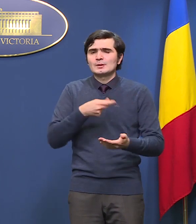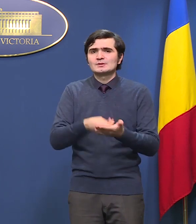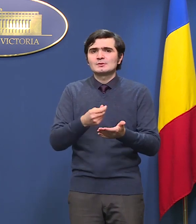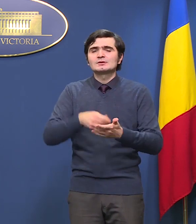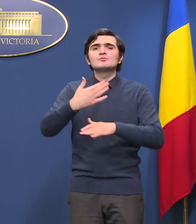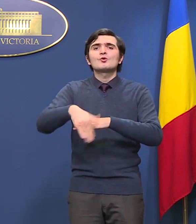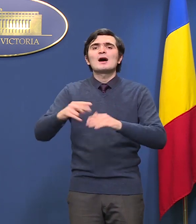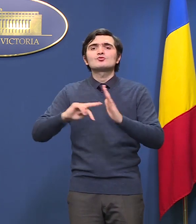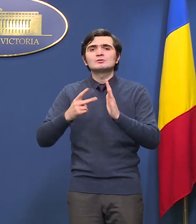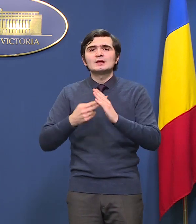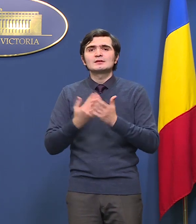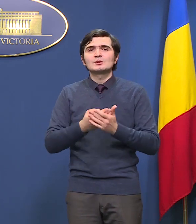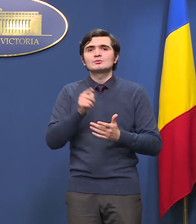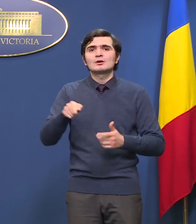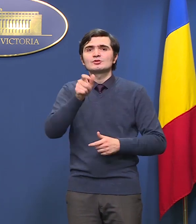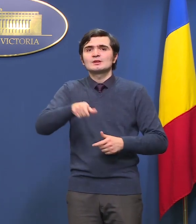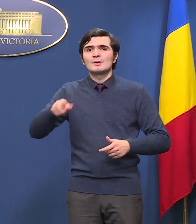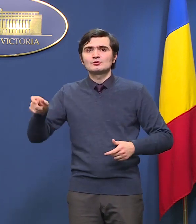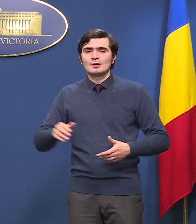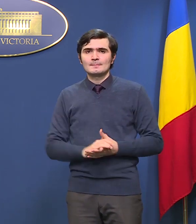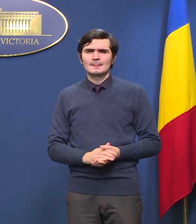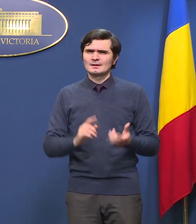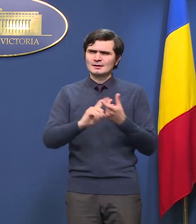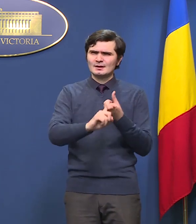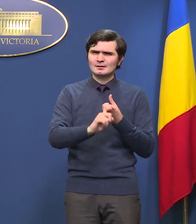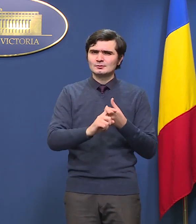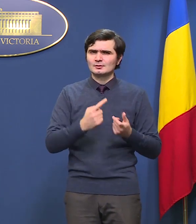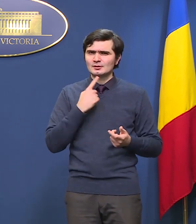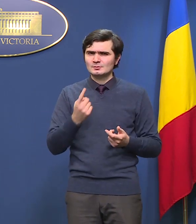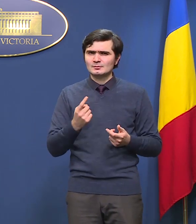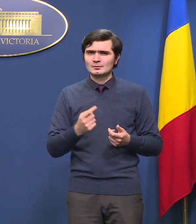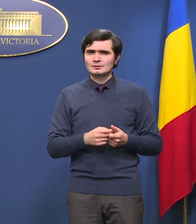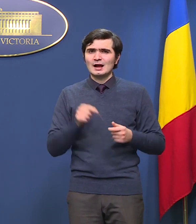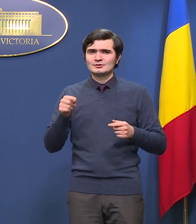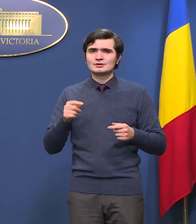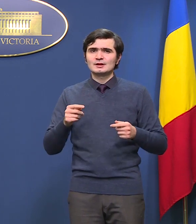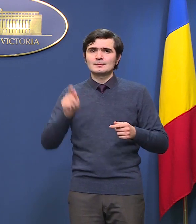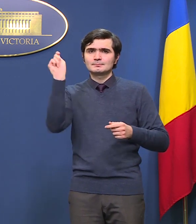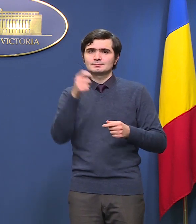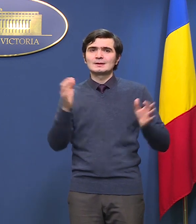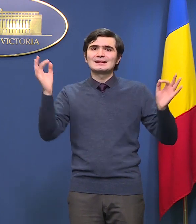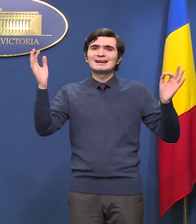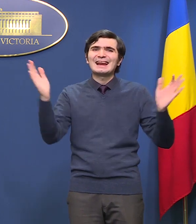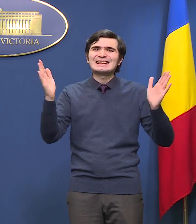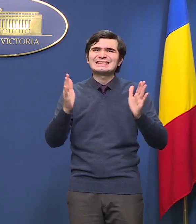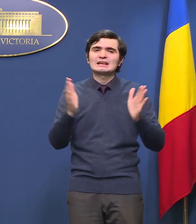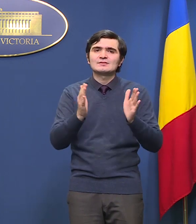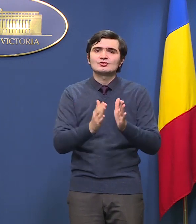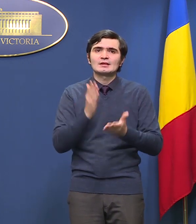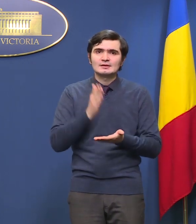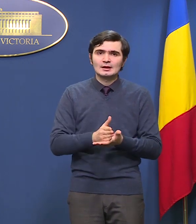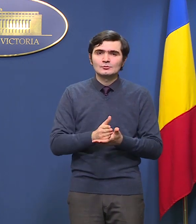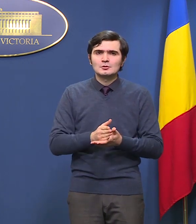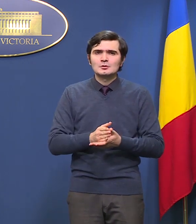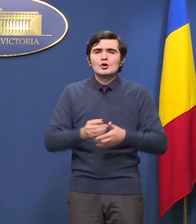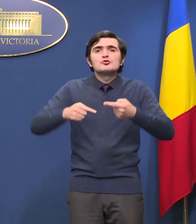aceste categorii de persoane. În ceea ce privește aceste restrângeri, imediat ce nu va mai